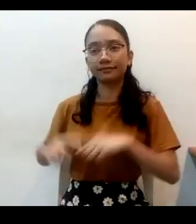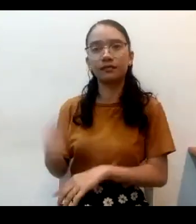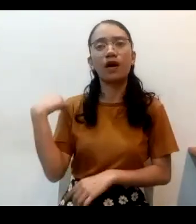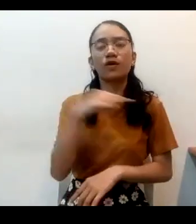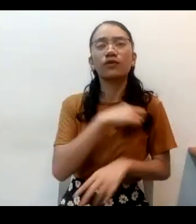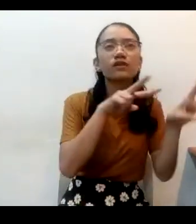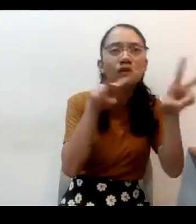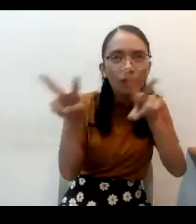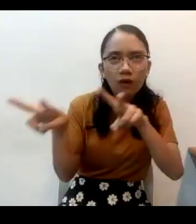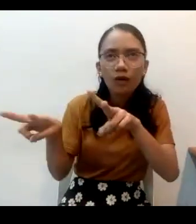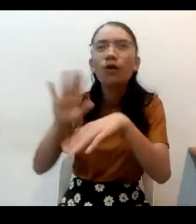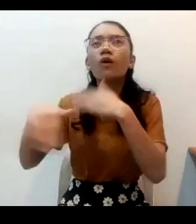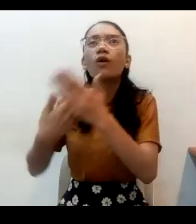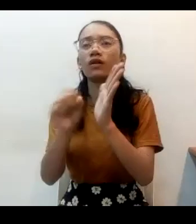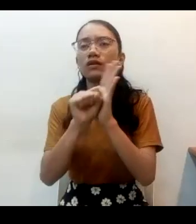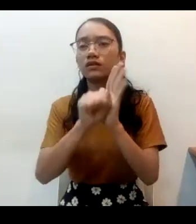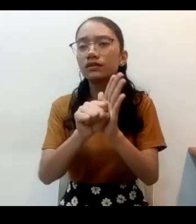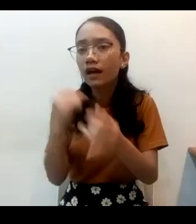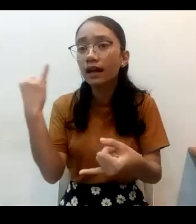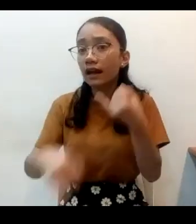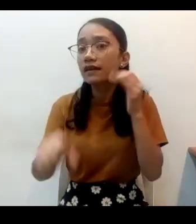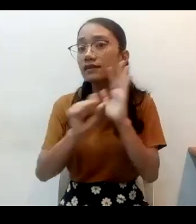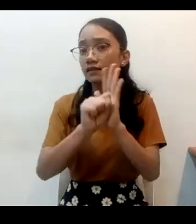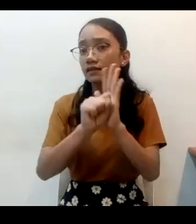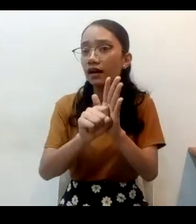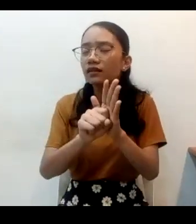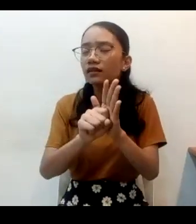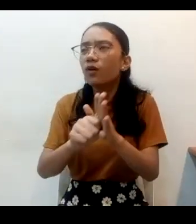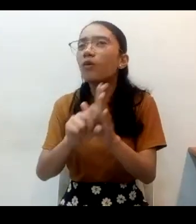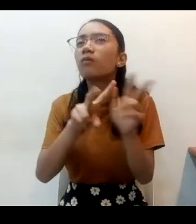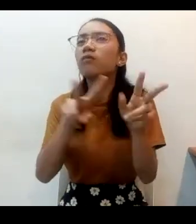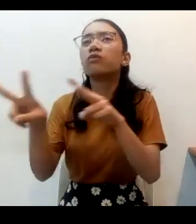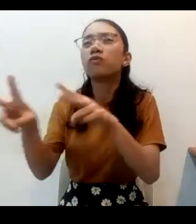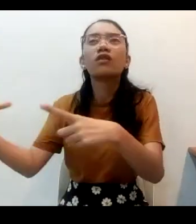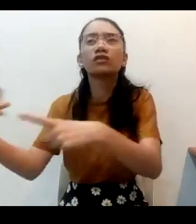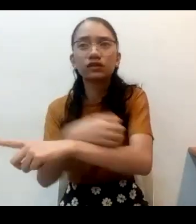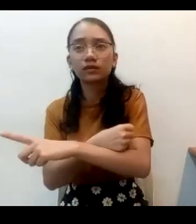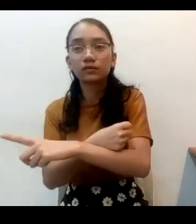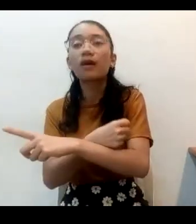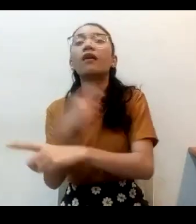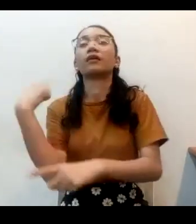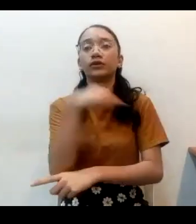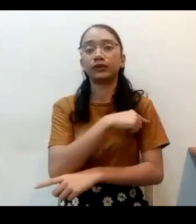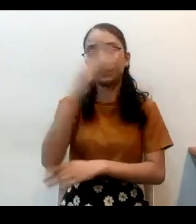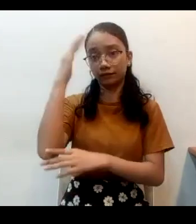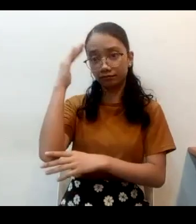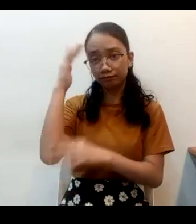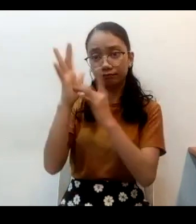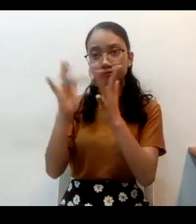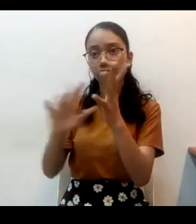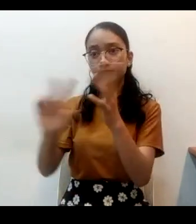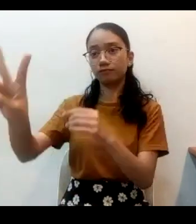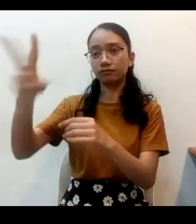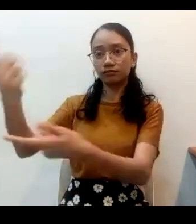signs already fulfilled, we know Jesus' second coming is near. Kaya kapag nakita na po natin na yung tanda ng katapusan ay naisa sa